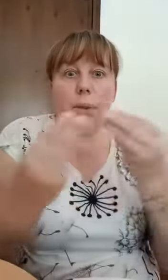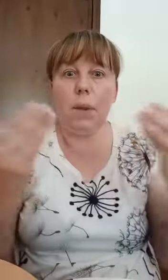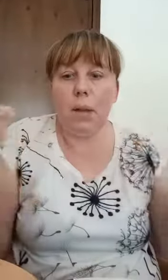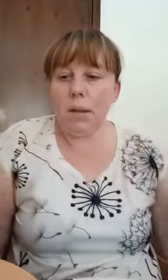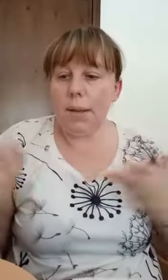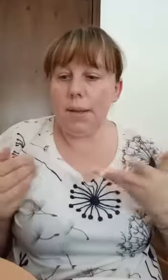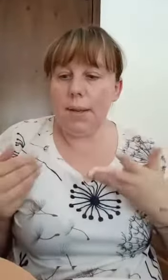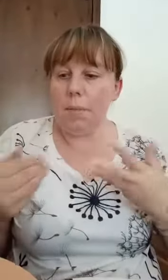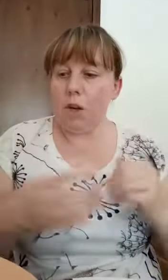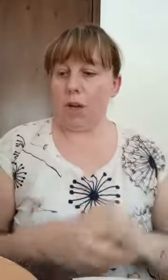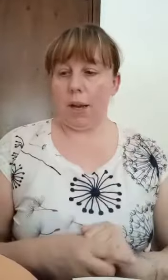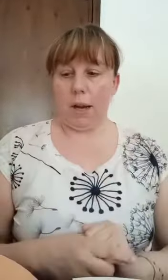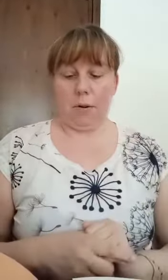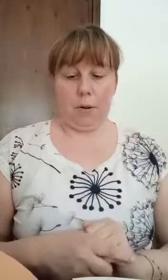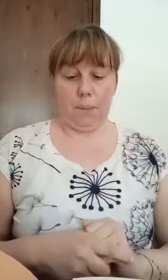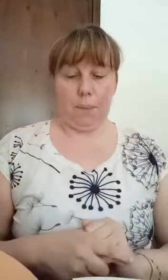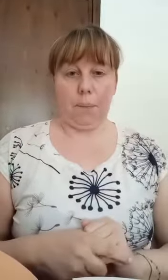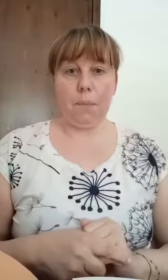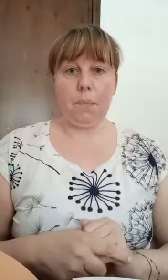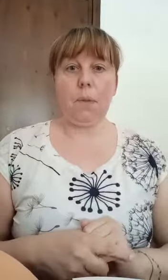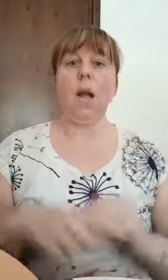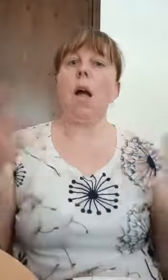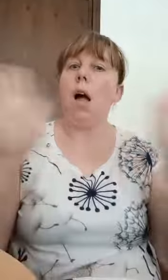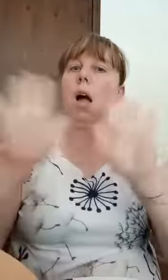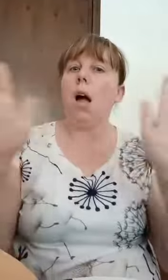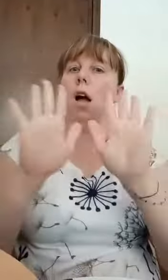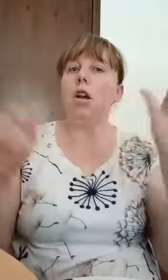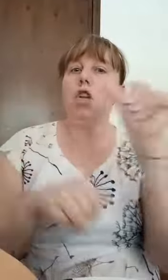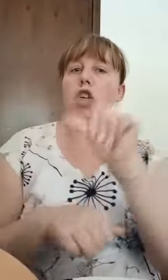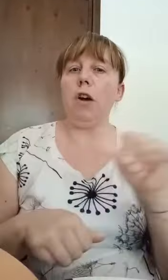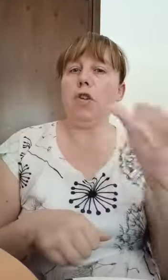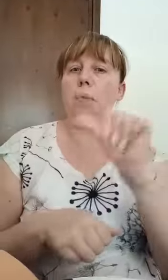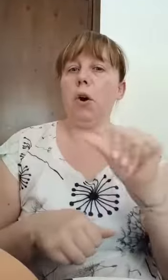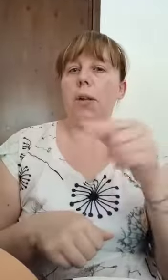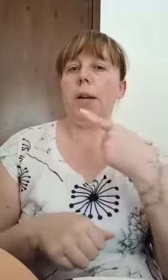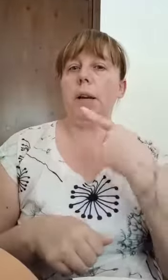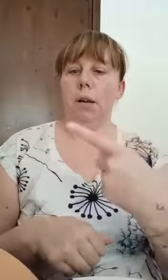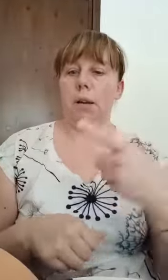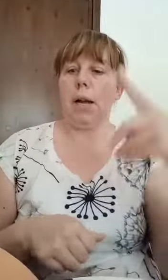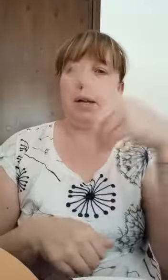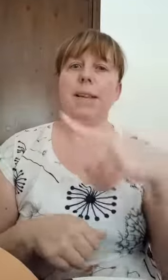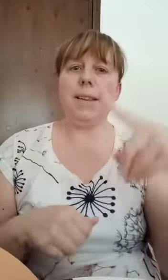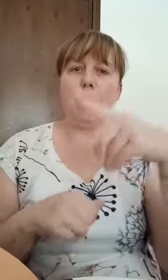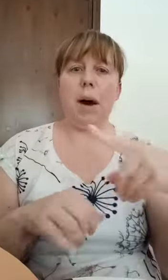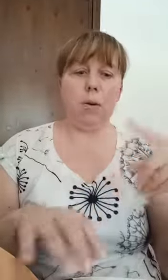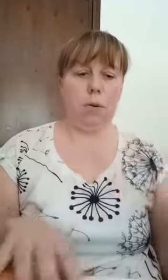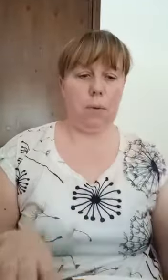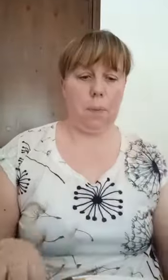tantissime ce n'erano più simone disse paolo